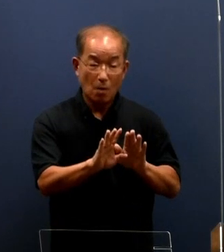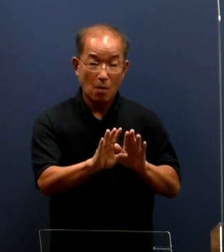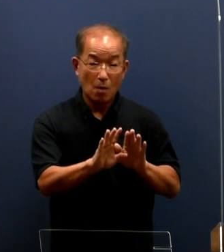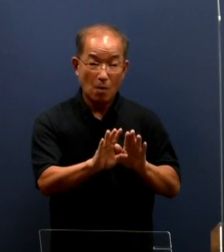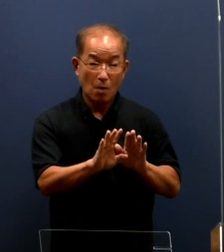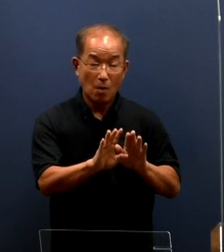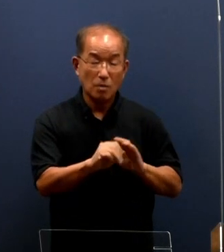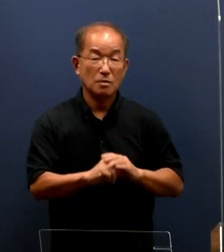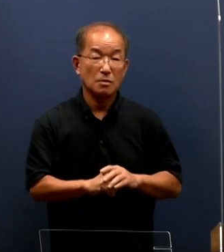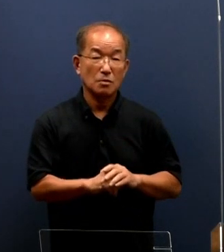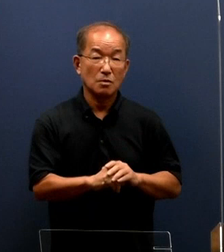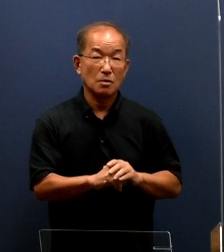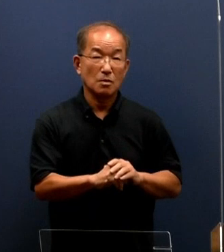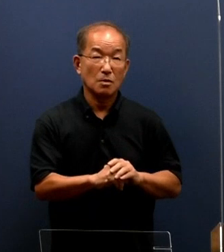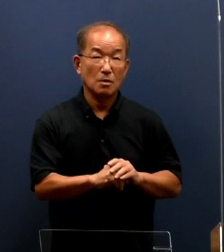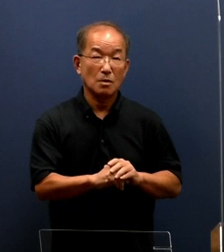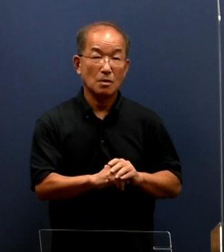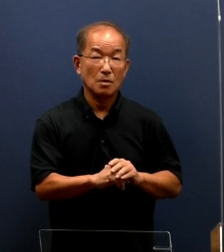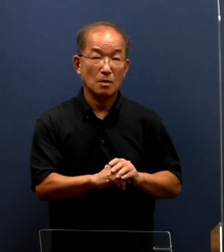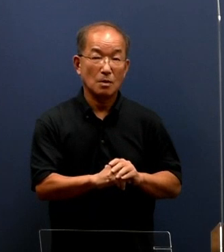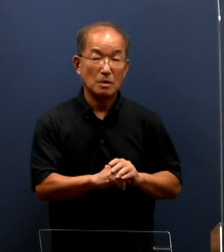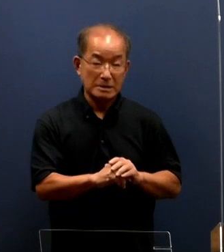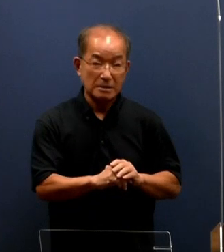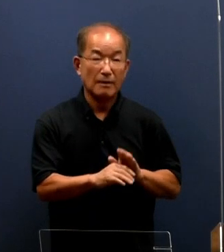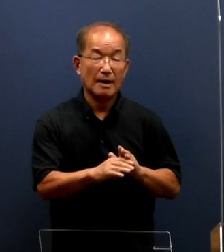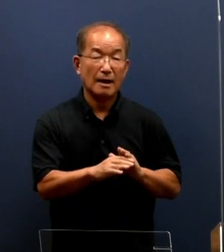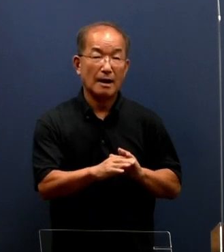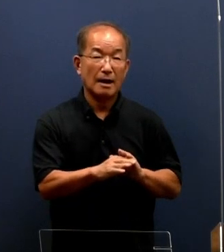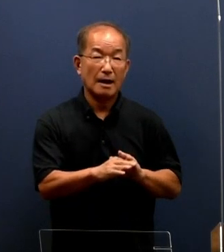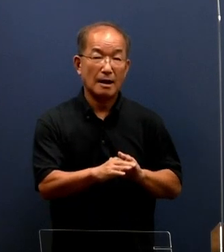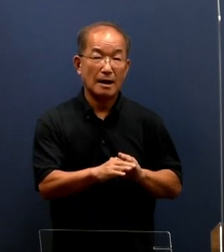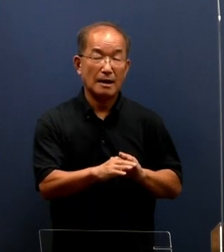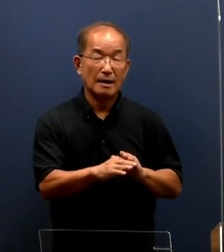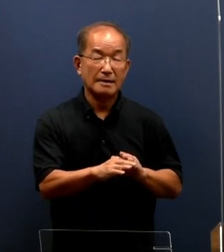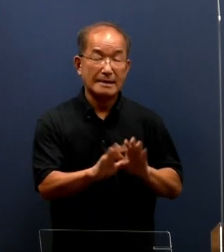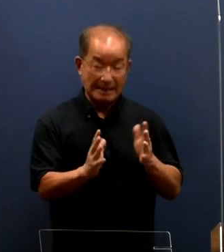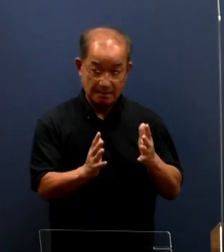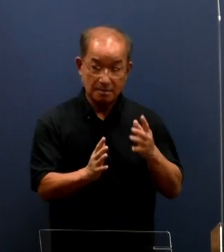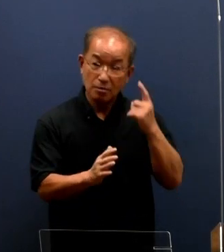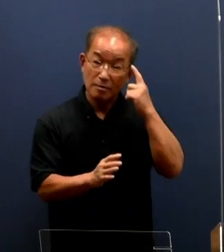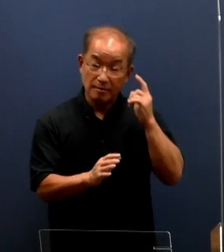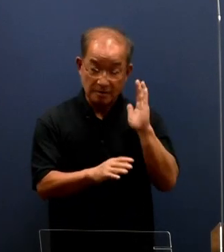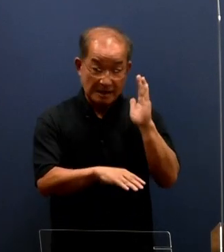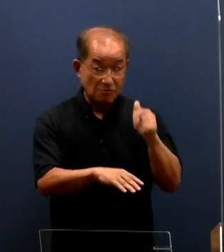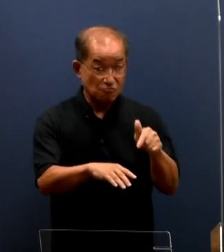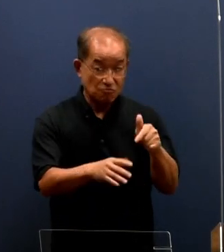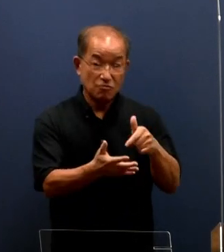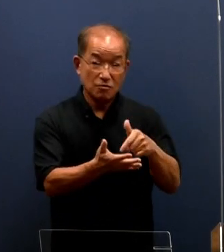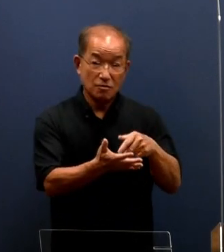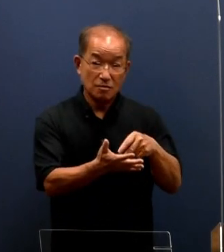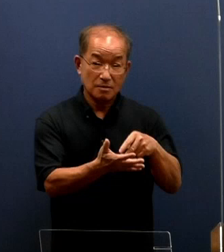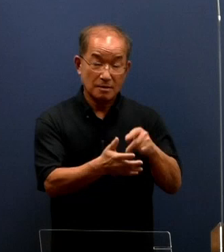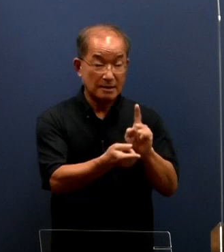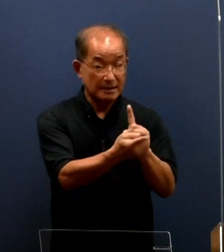出したというふうに思っておりますので、政府に対して島根県のために、島根県知事として、